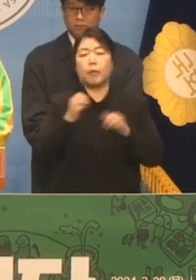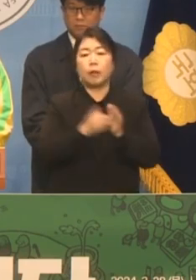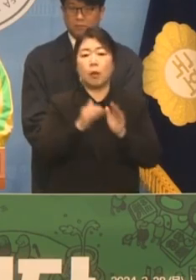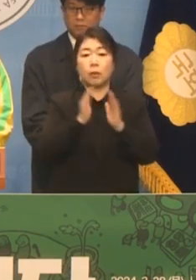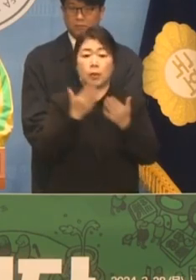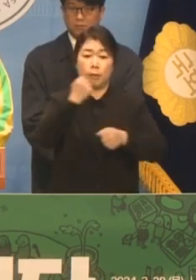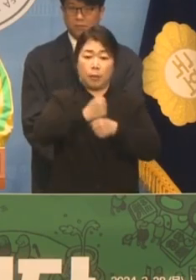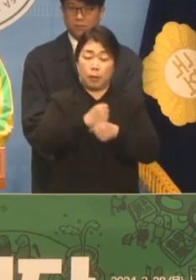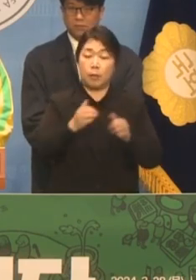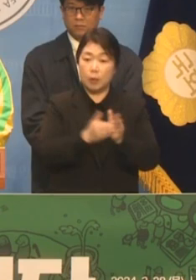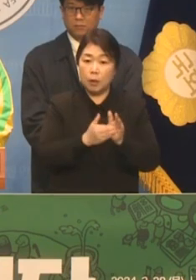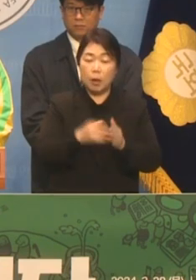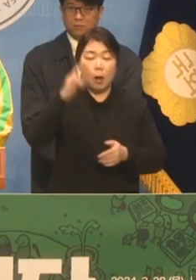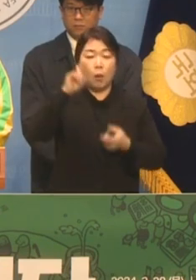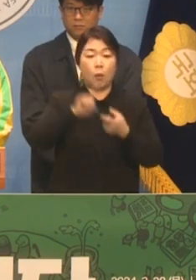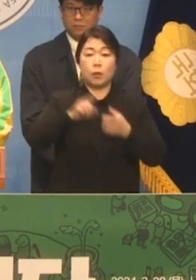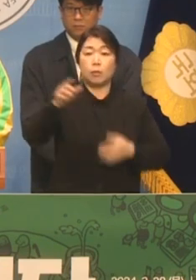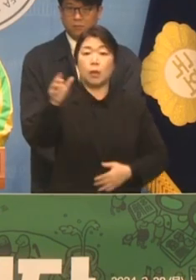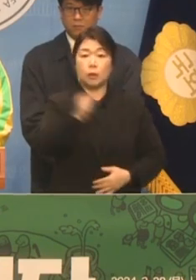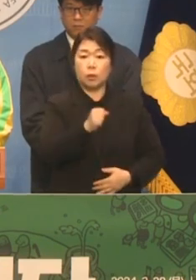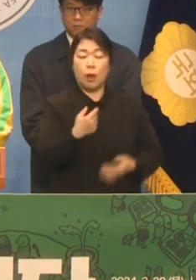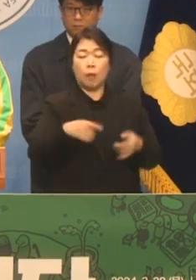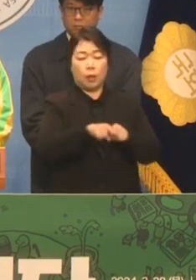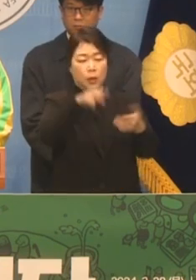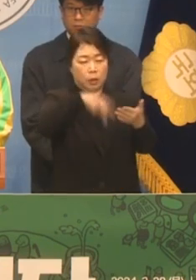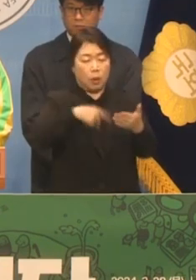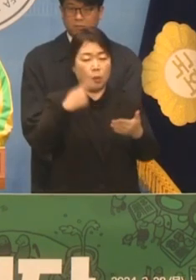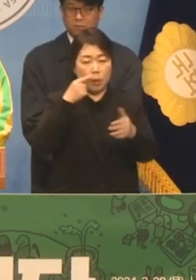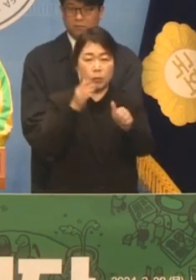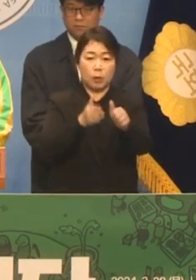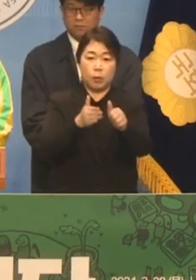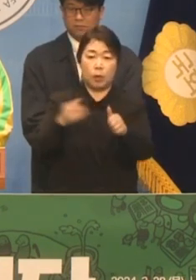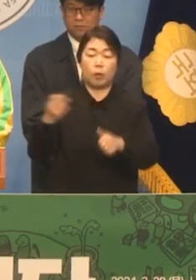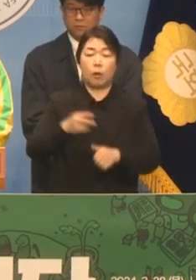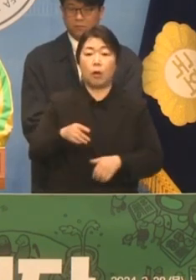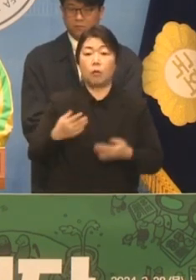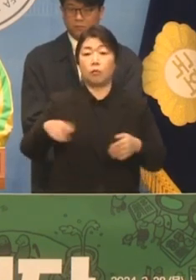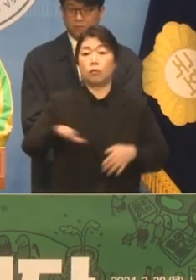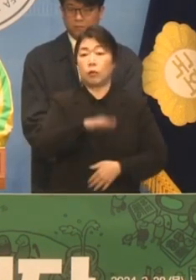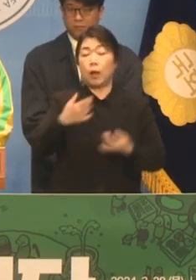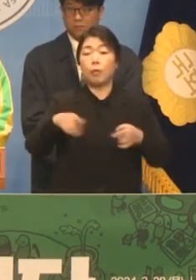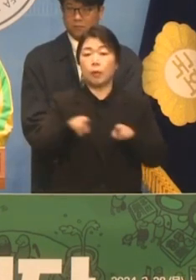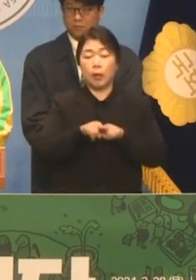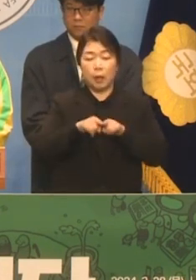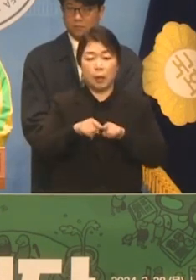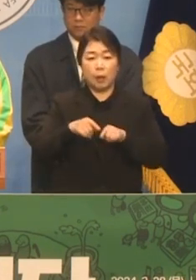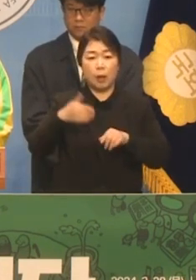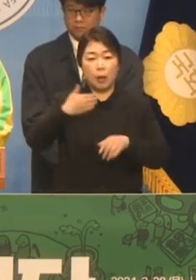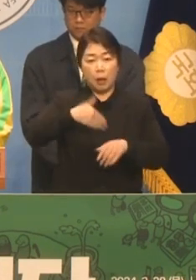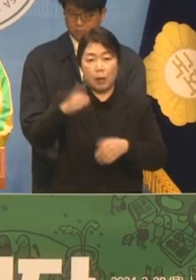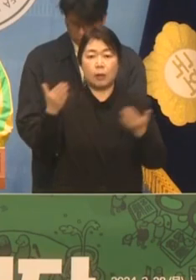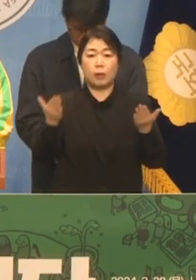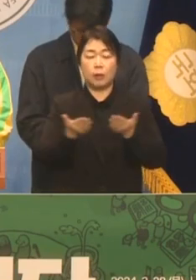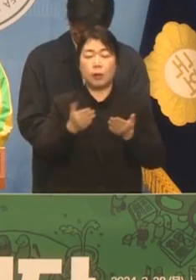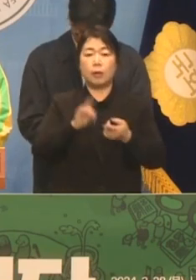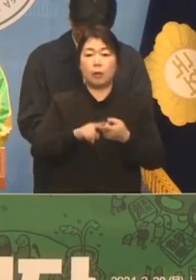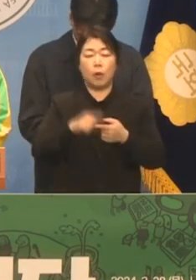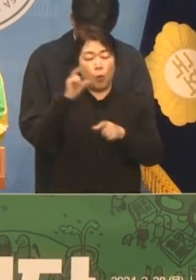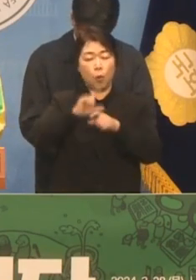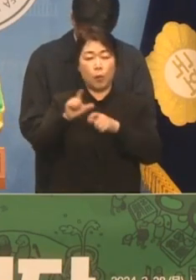아무쪼록 관심을 가져 주시고 함께 읽어 보시고 함께 우리 사이에 나아갈 길을 함께 고민했으면 좋겠습니다 모두 발언